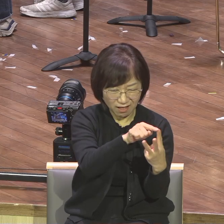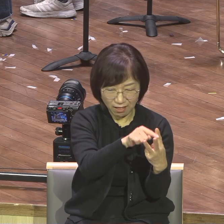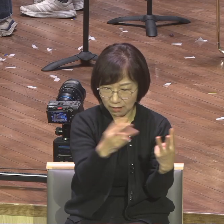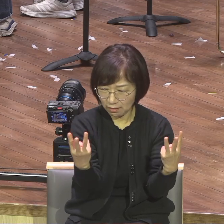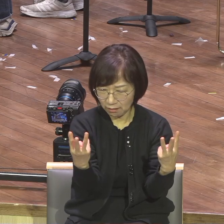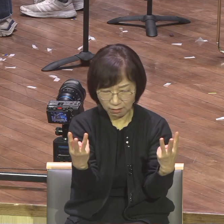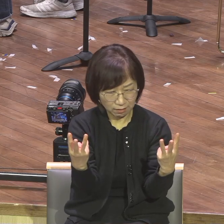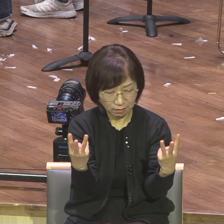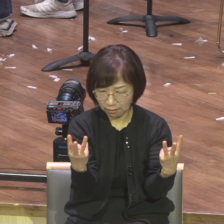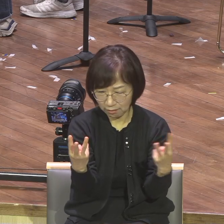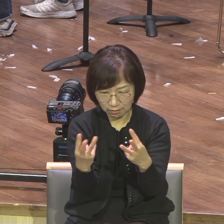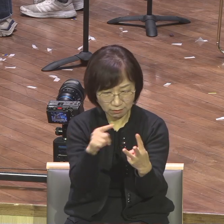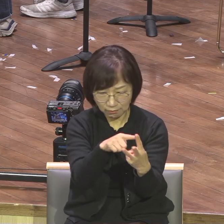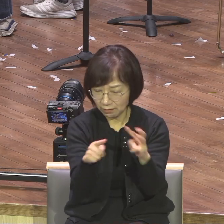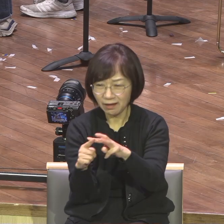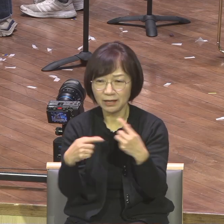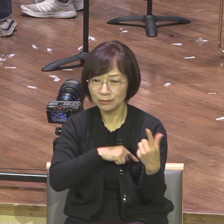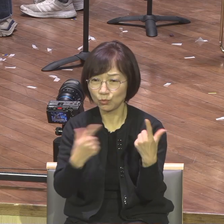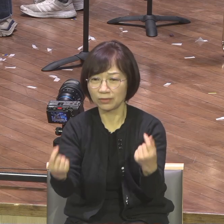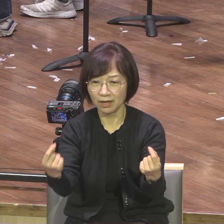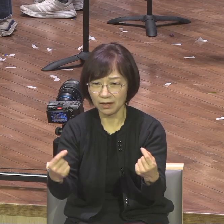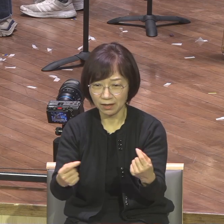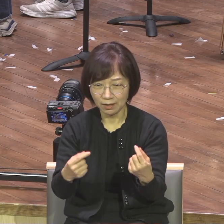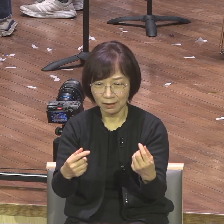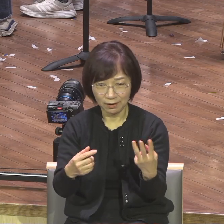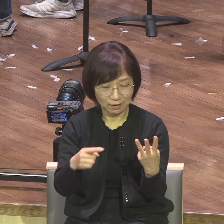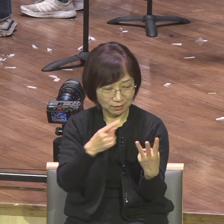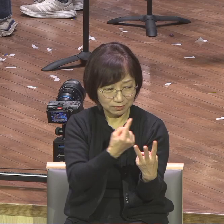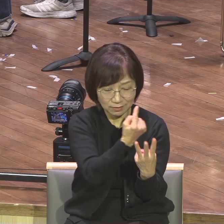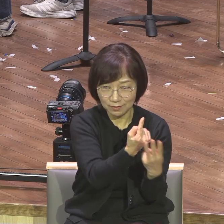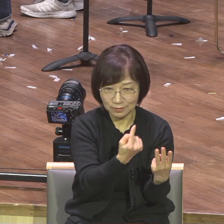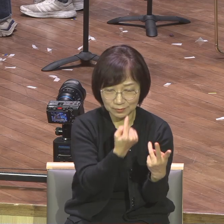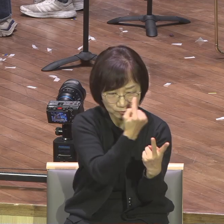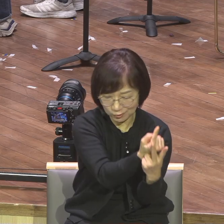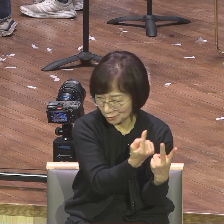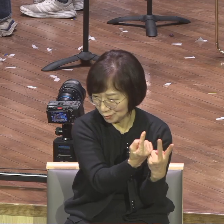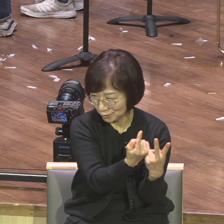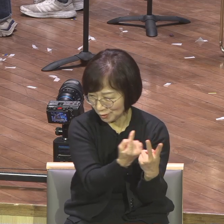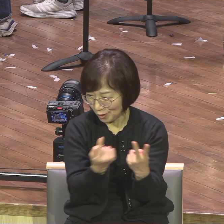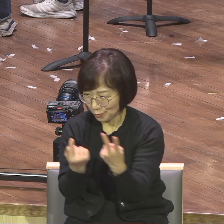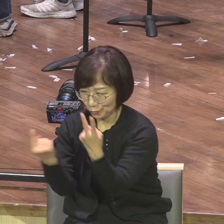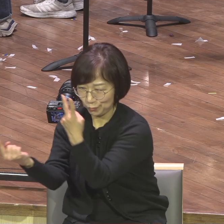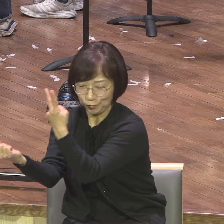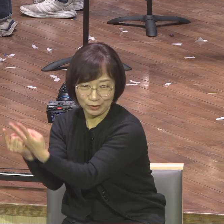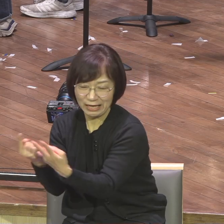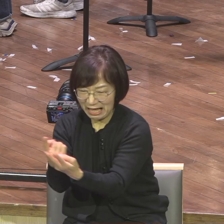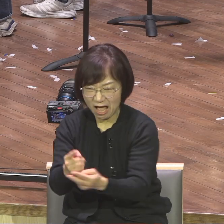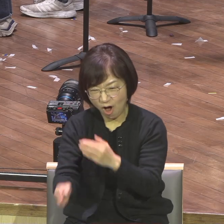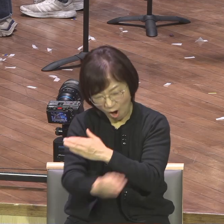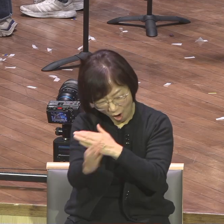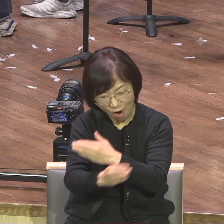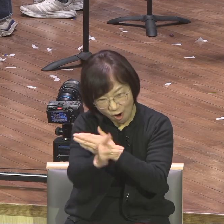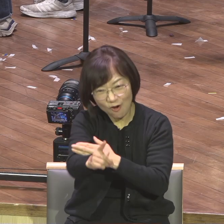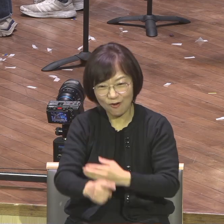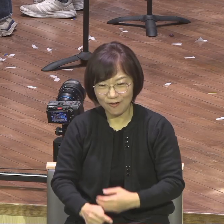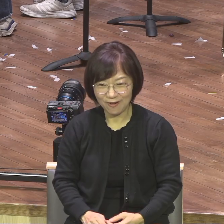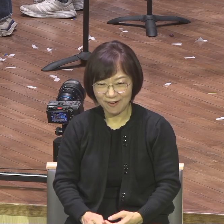들어가서 한 사람이 막 여기 들어가 저기 들어가 똑같이 또 짜놓고 또 짜놓고 또 짜놓고 그 엉터리 많아